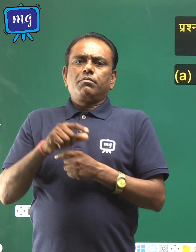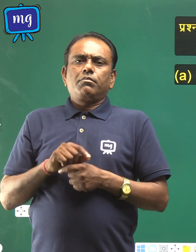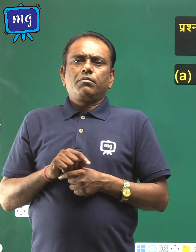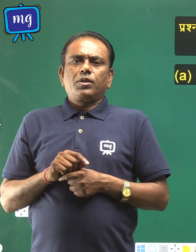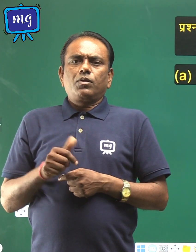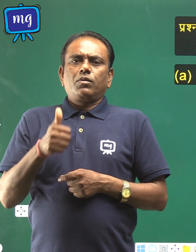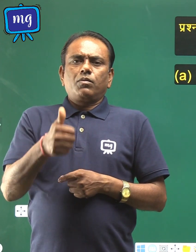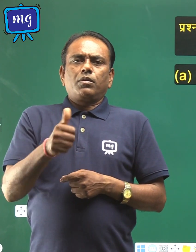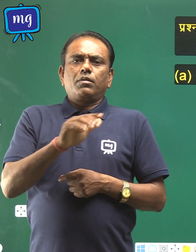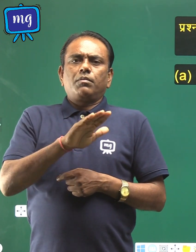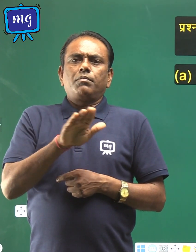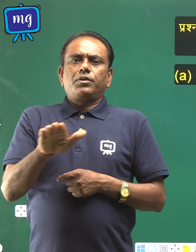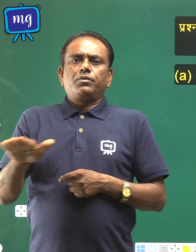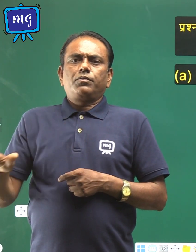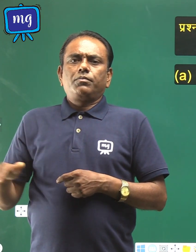ठीक है बच्चों,